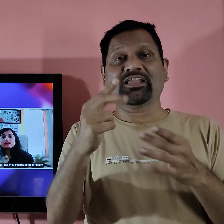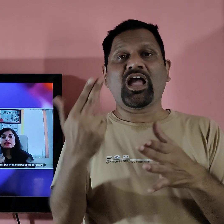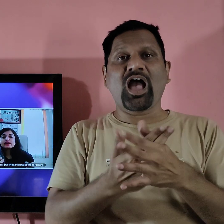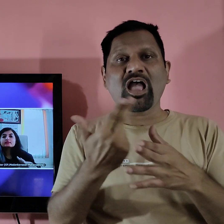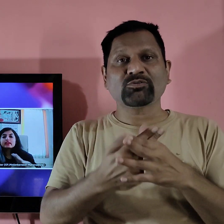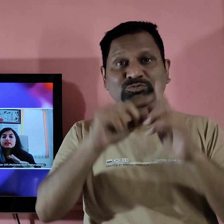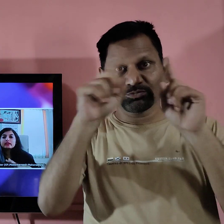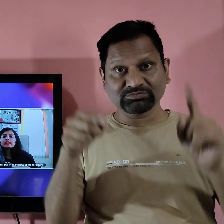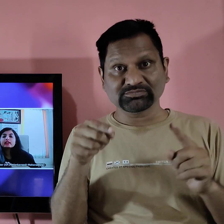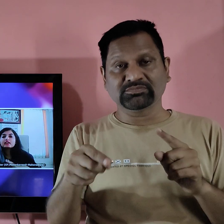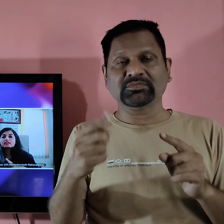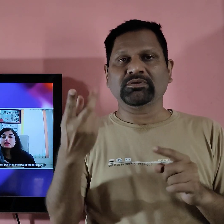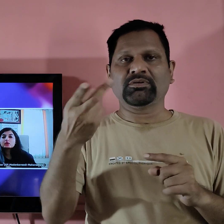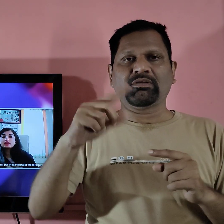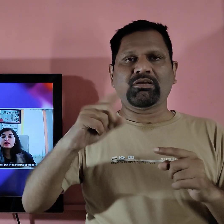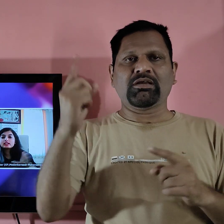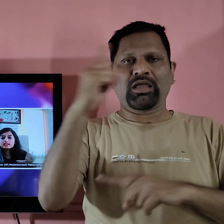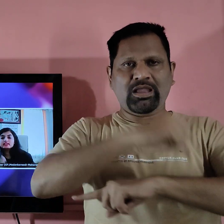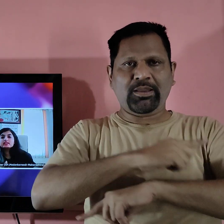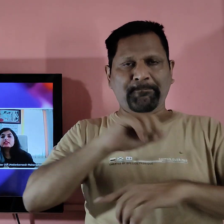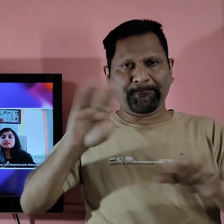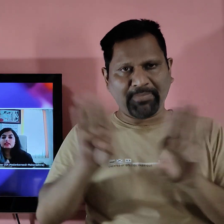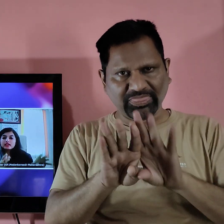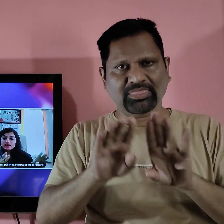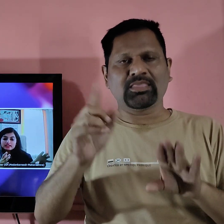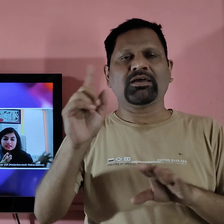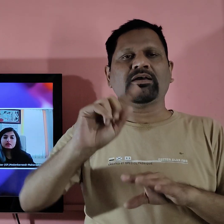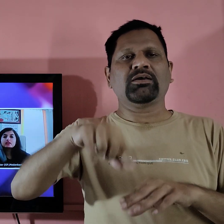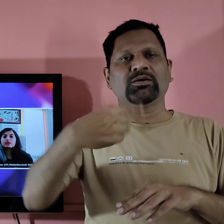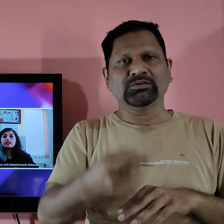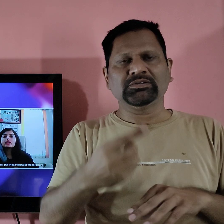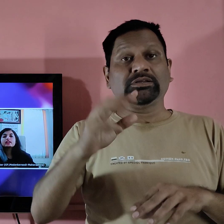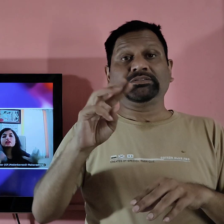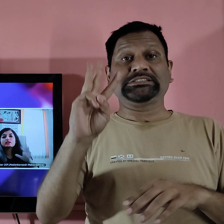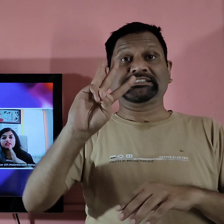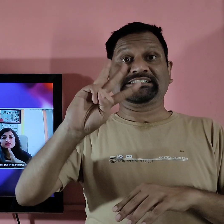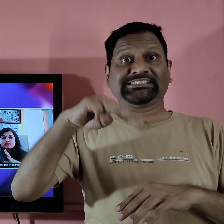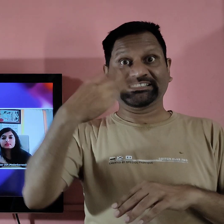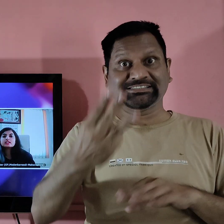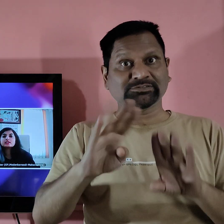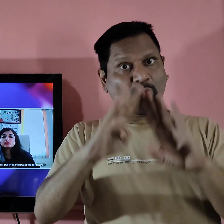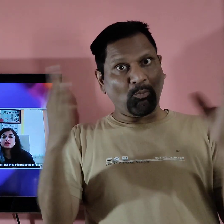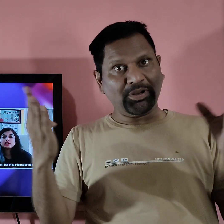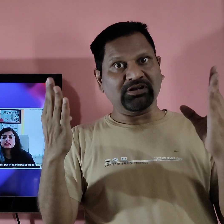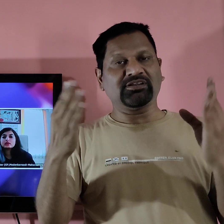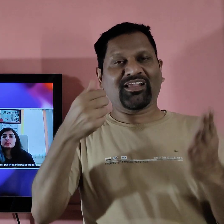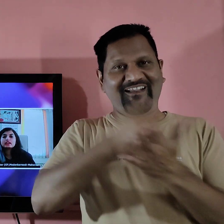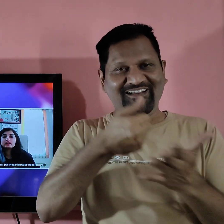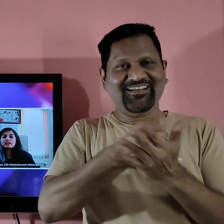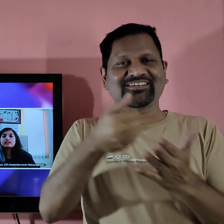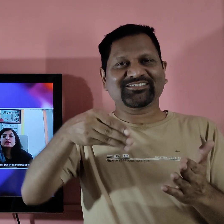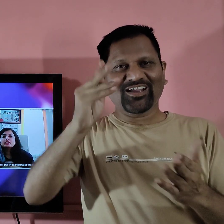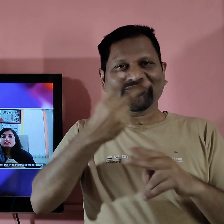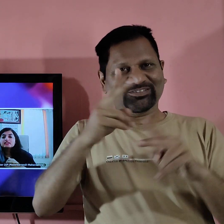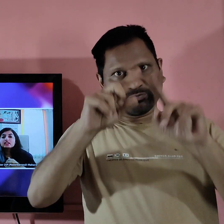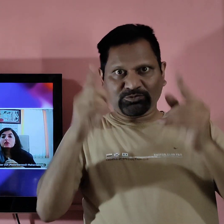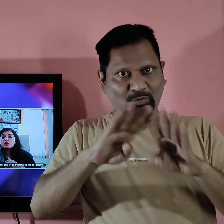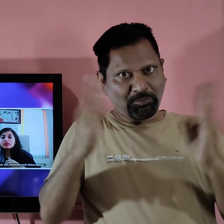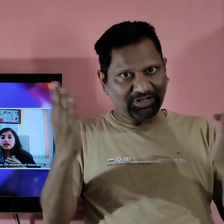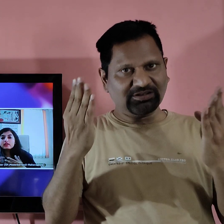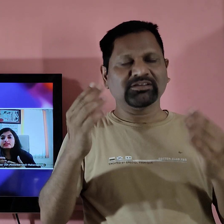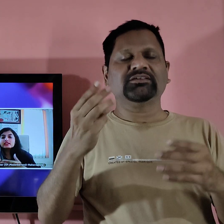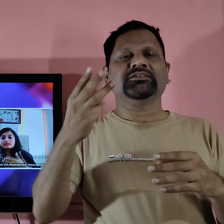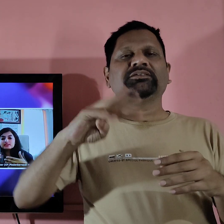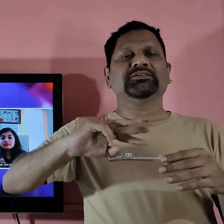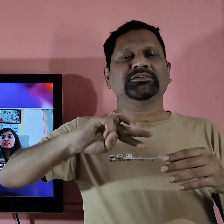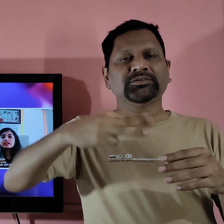हमने ऑल्टरनेट डेज पे बिक्री का चालू किया कि 3 दिन राशन की दुकान खुले रहेगी और 3 दिन सब्जी के दुकान खुले रहेंगे,